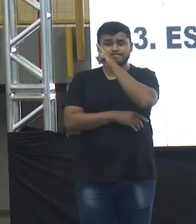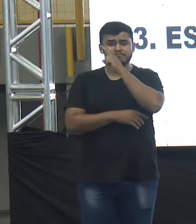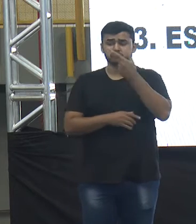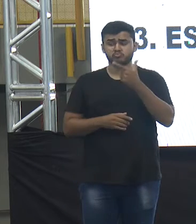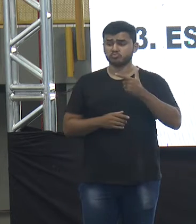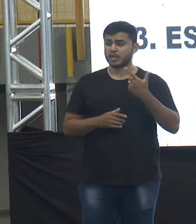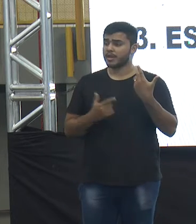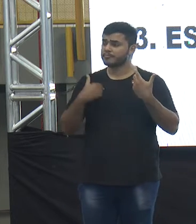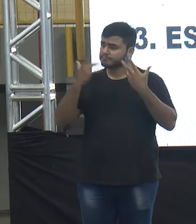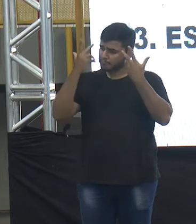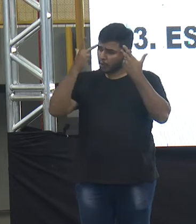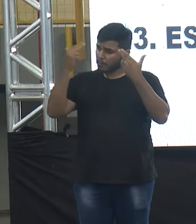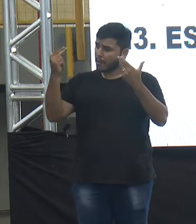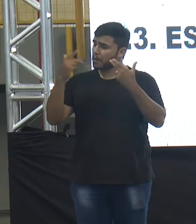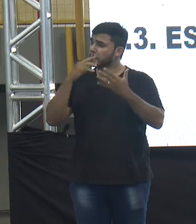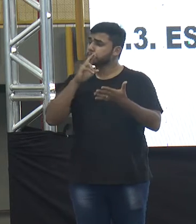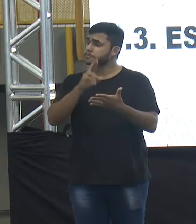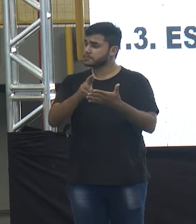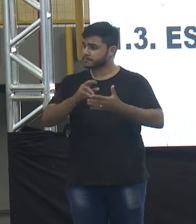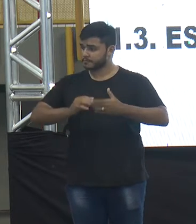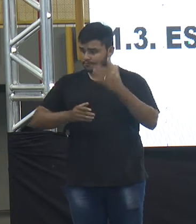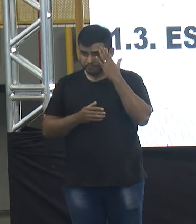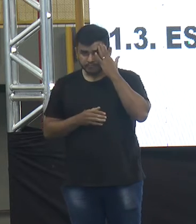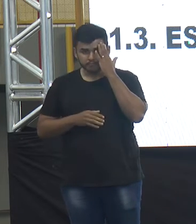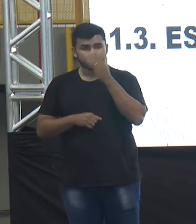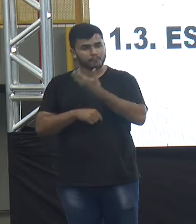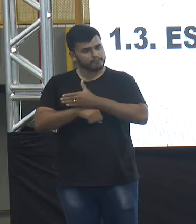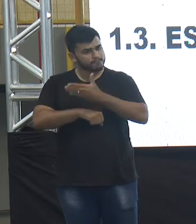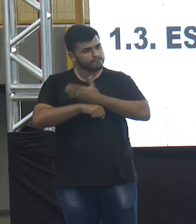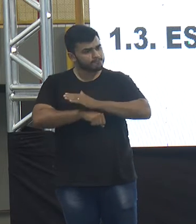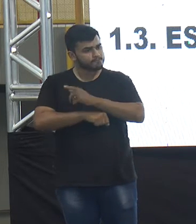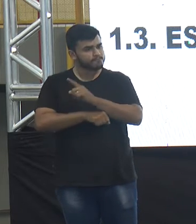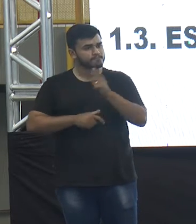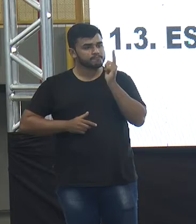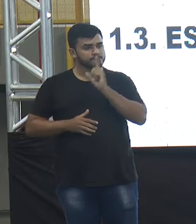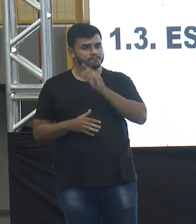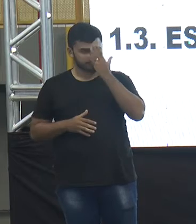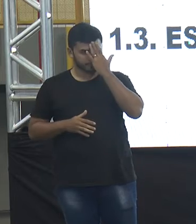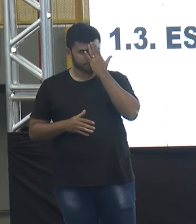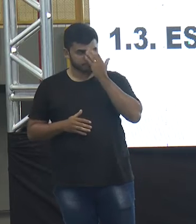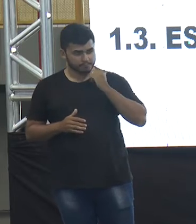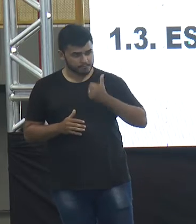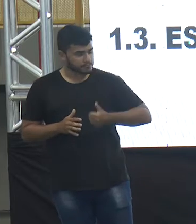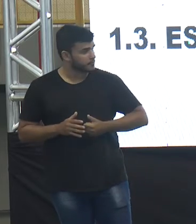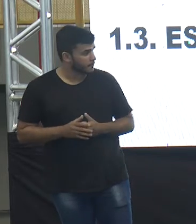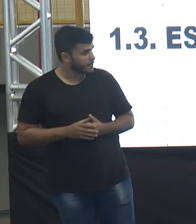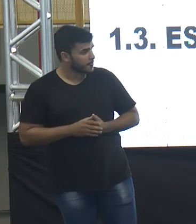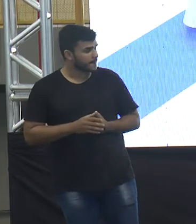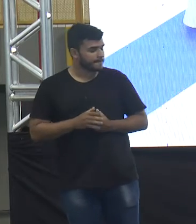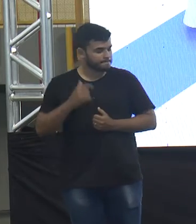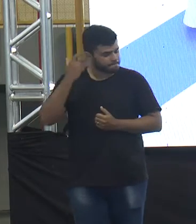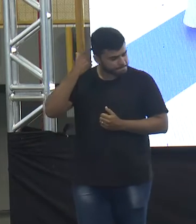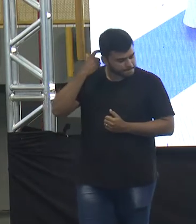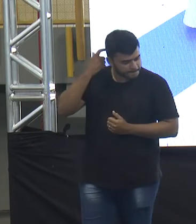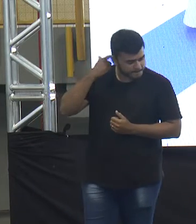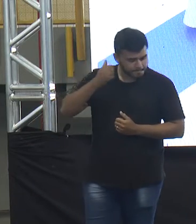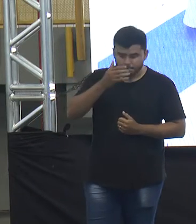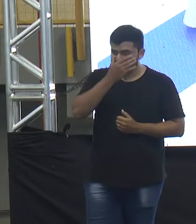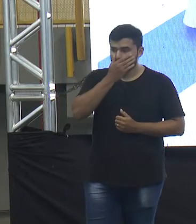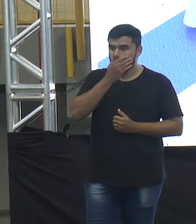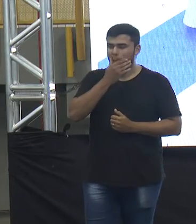interessante que vocês cheguem na prova bem preparados em relação a essa temática, ok? Primeira